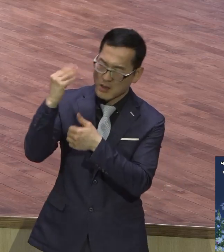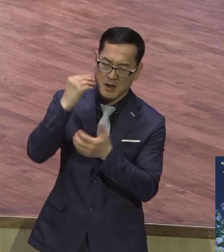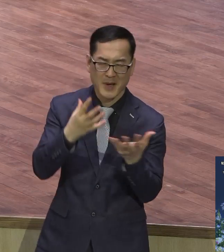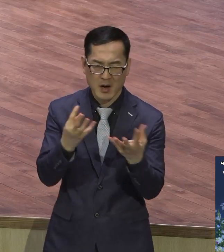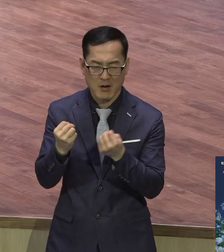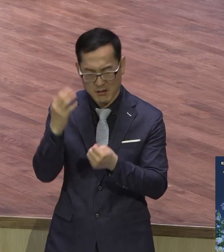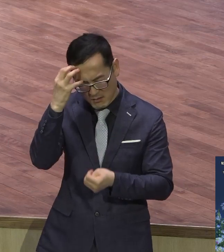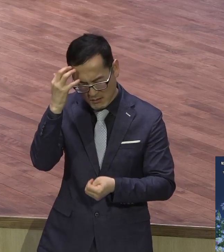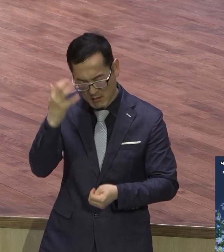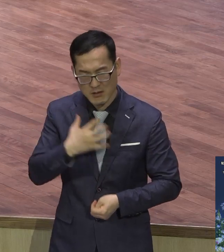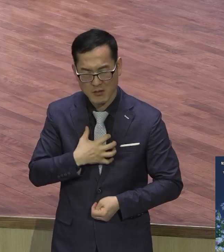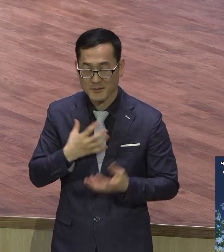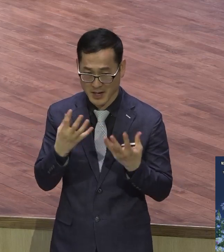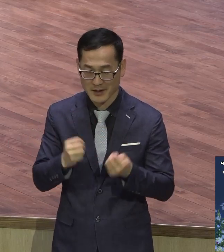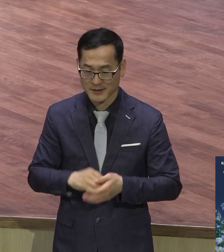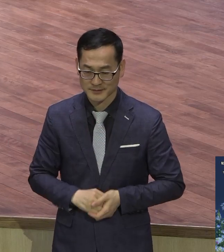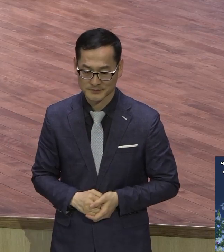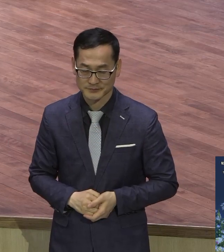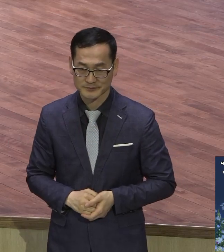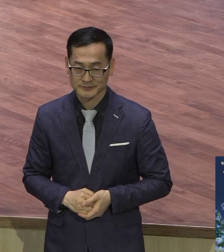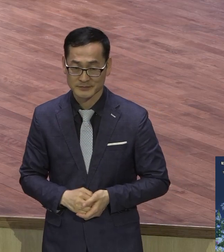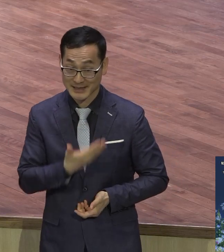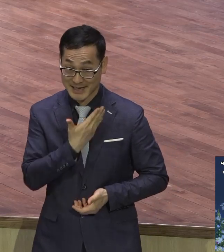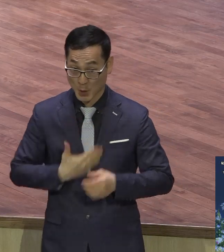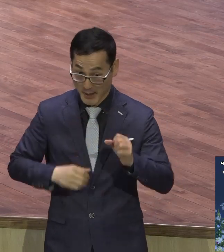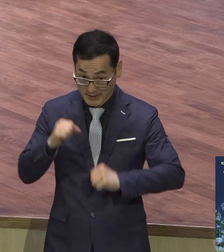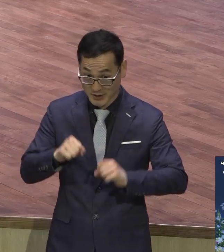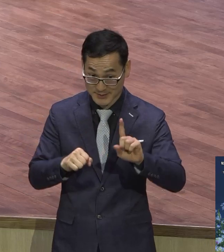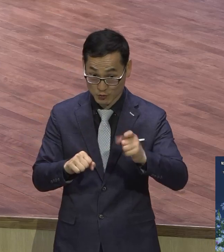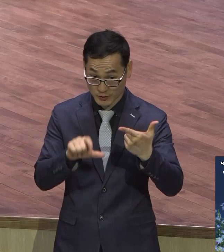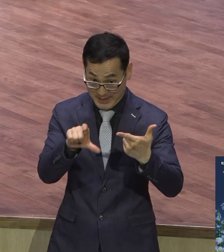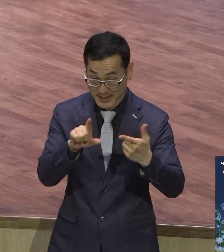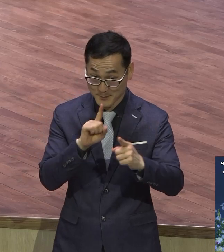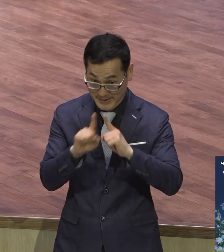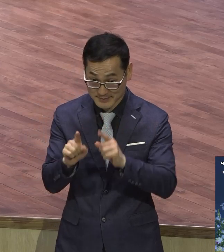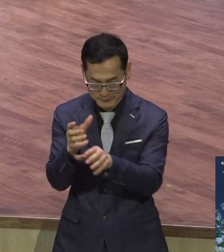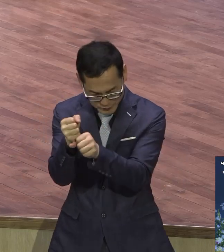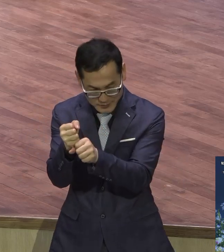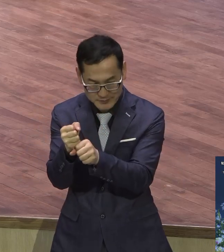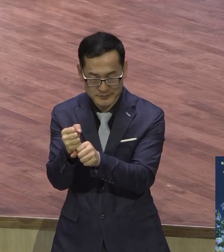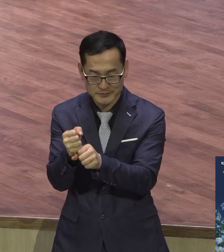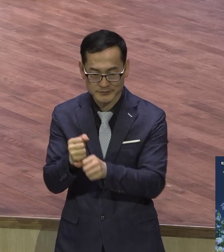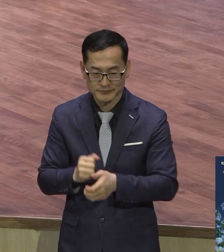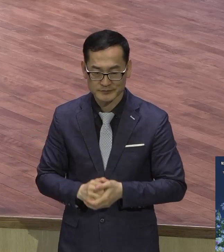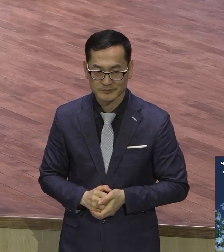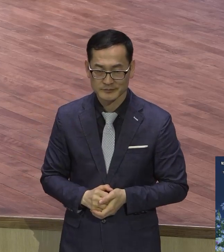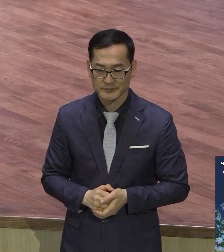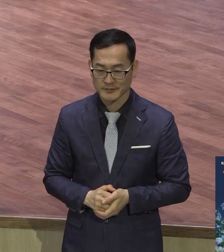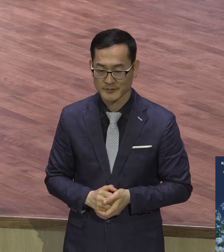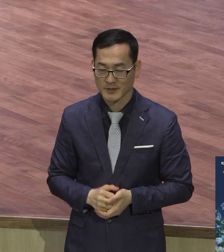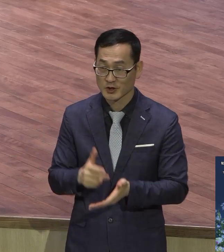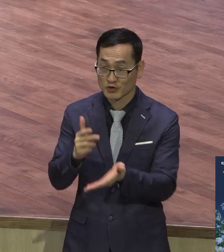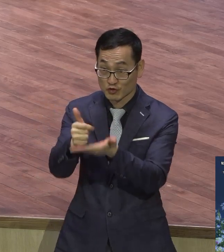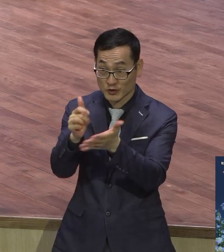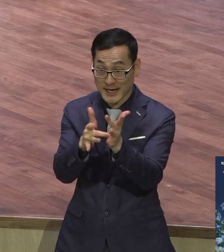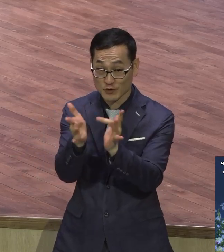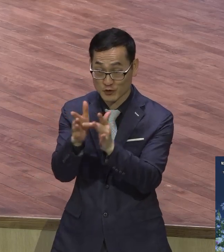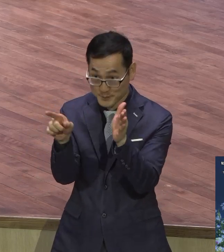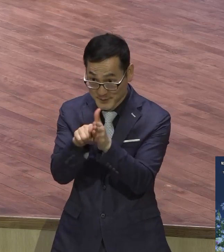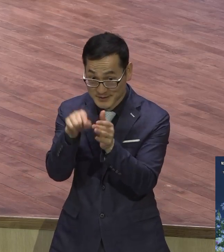이런 분들은 하도행전 16장 31절을 꽉 잡으세요. 분명한 은약입니다. 주 예수를